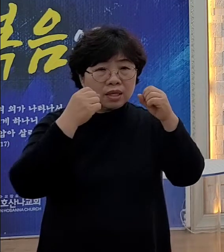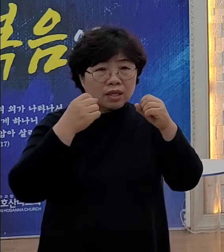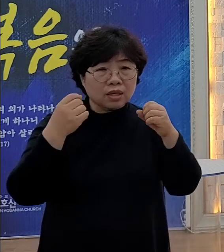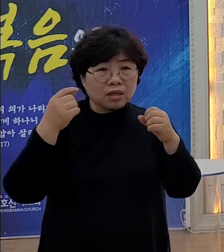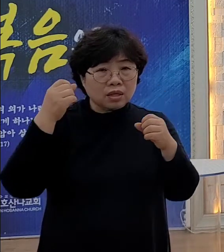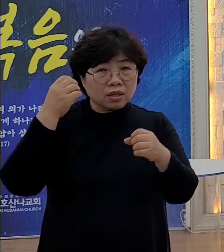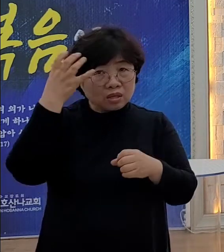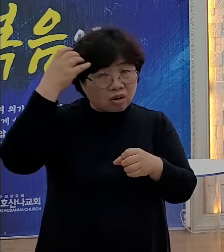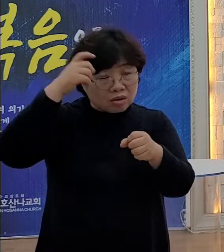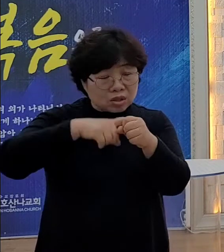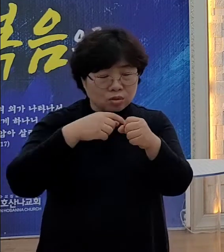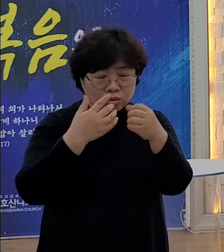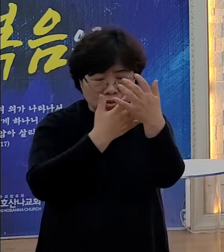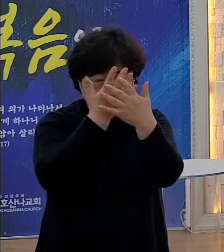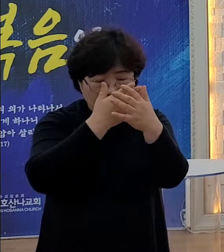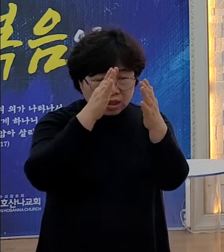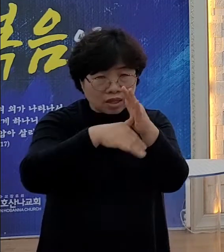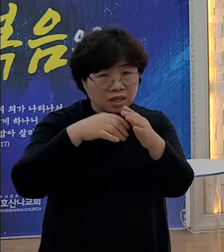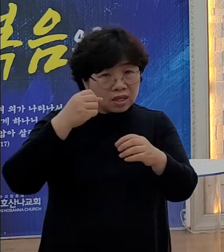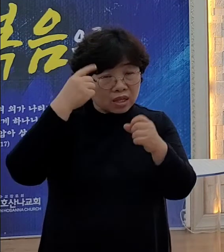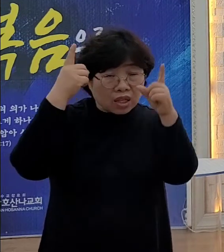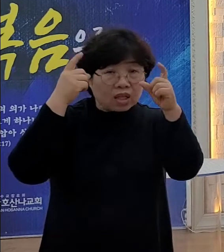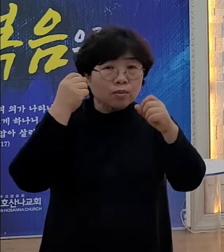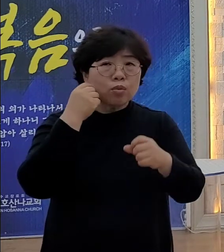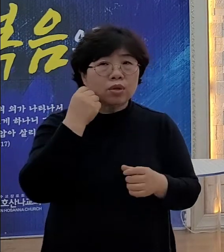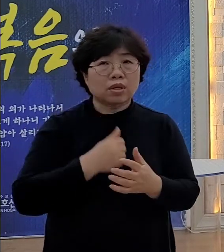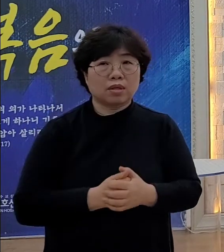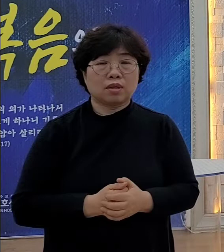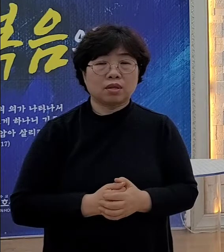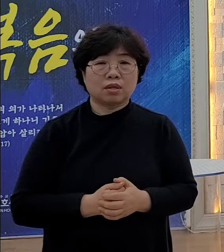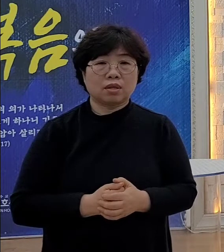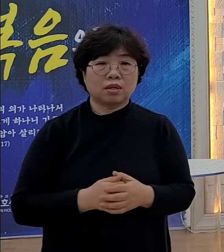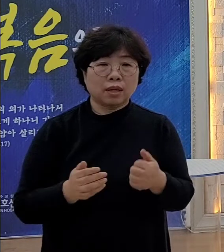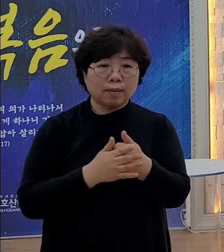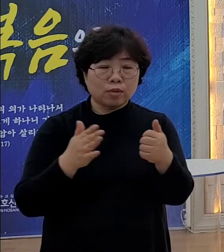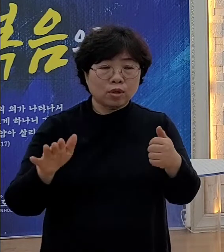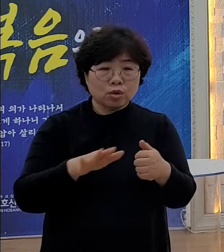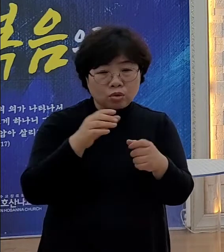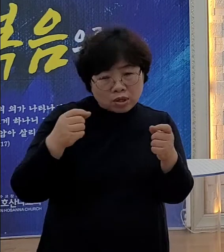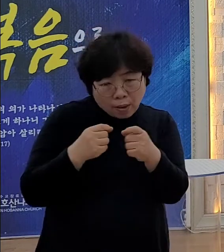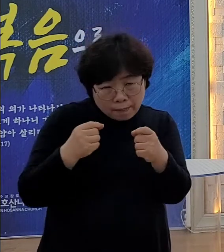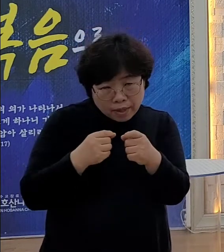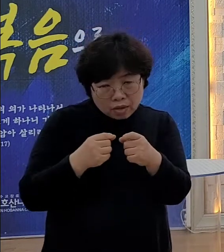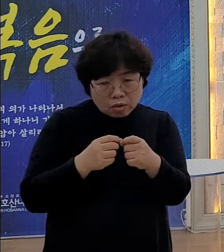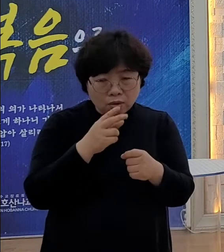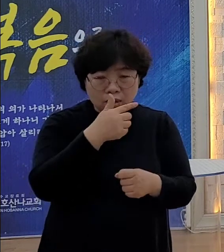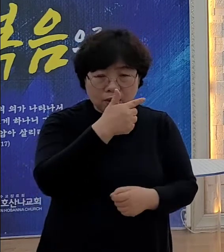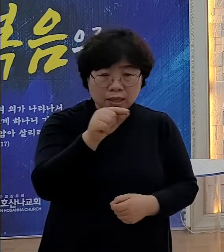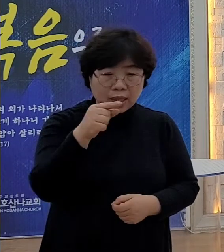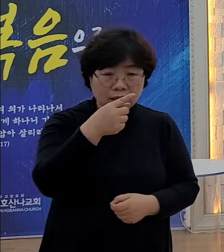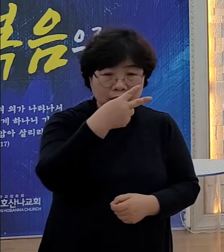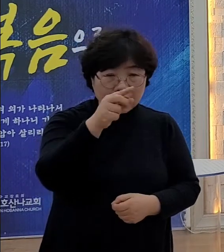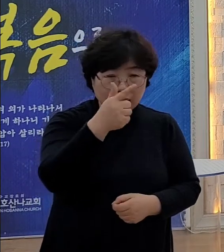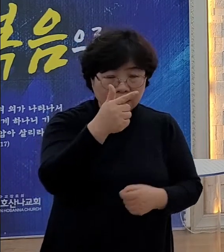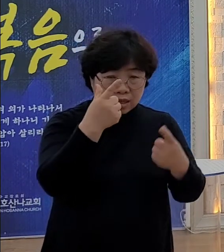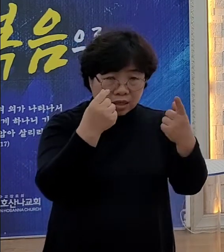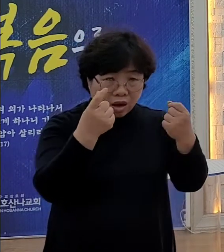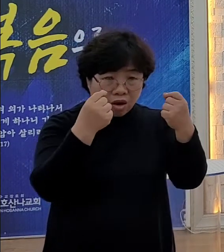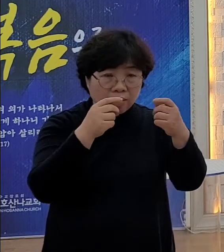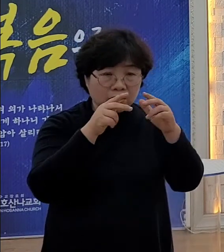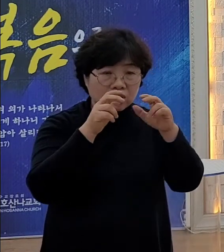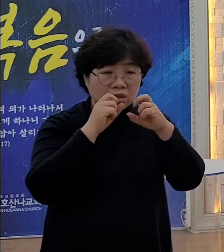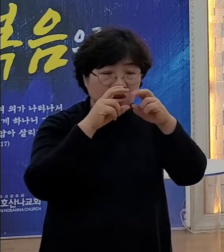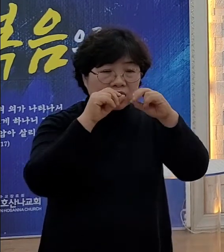인간의 모습이라는 거예요. 그래서 우리 곁에도 나단 같은 선지자가 필요한 거예요. 이게 하나님께서 우리에게